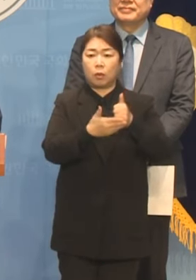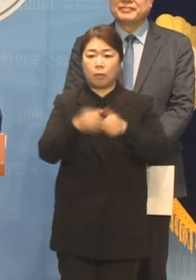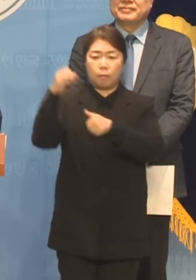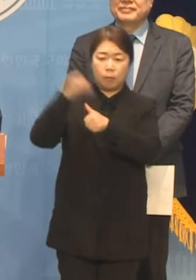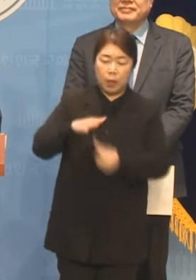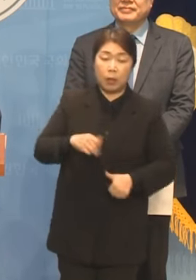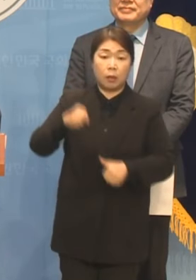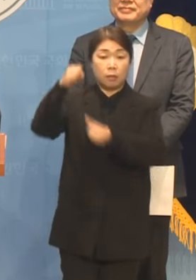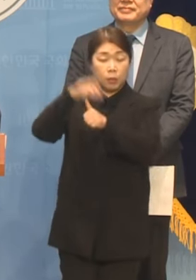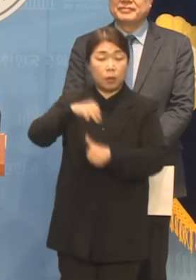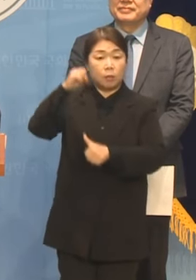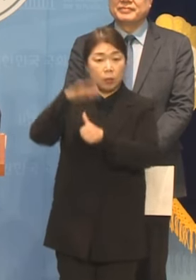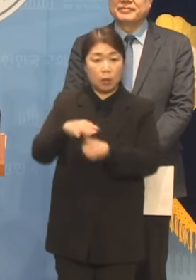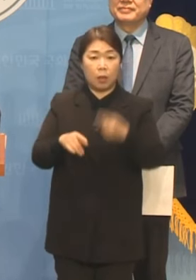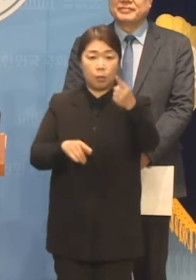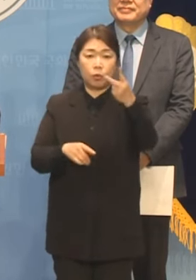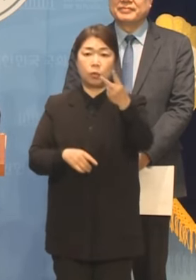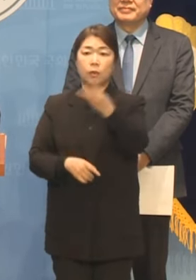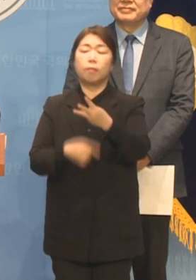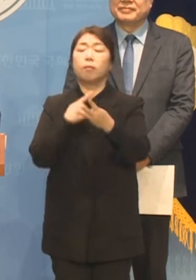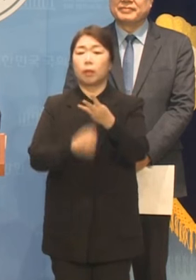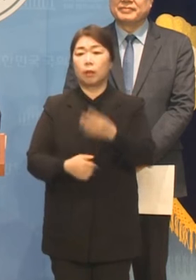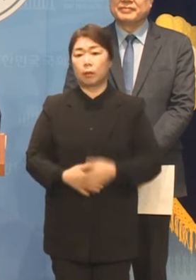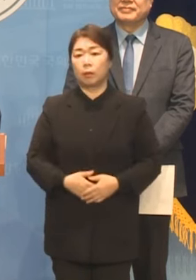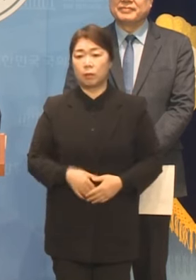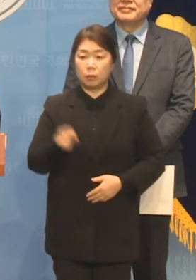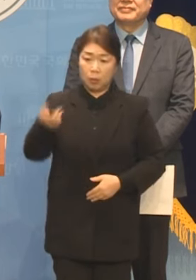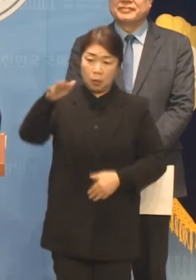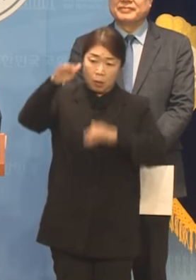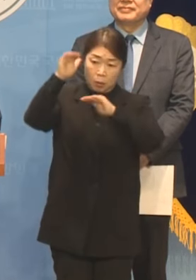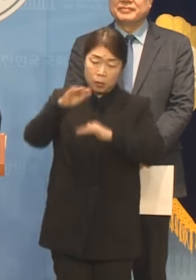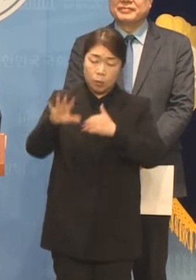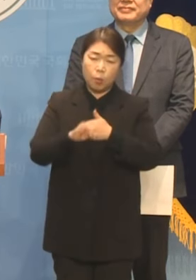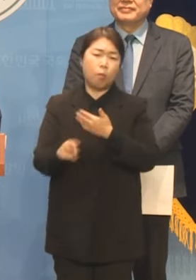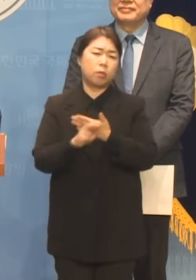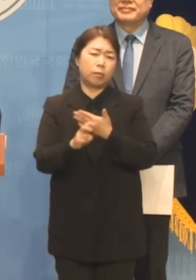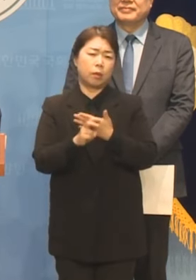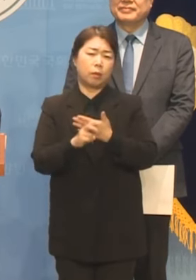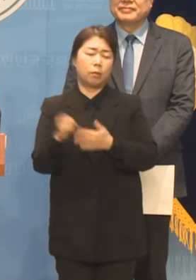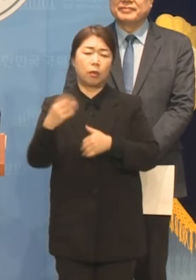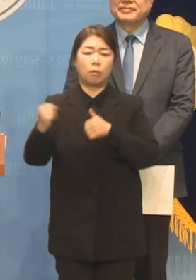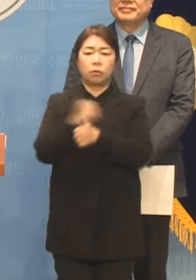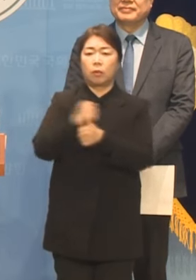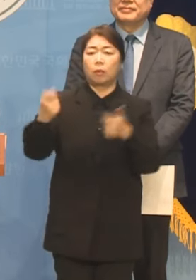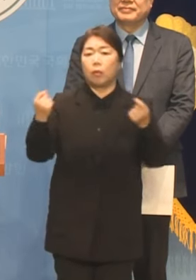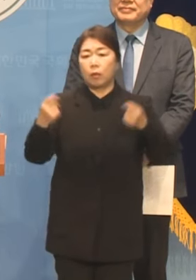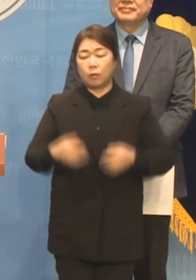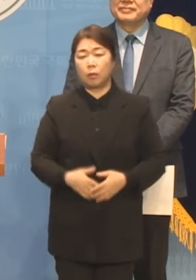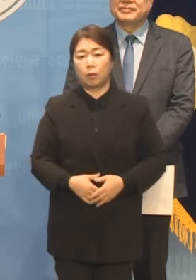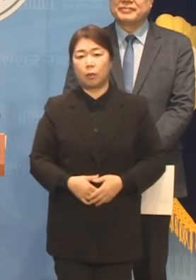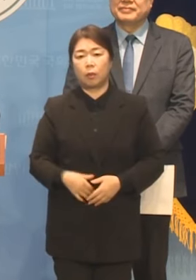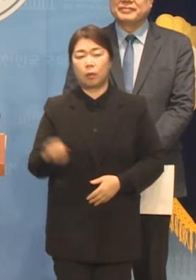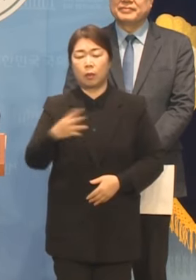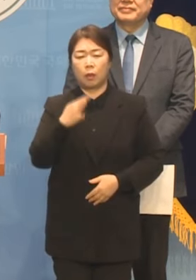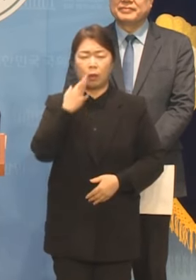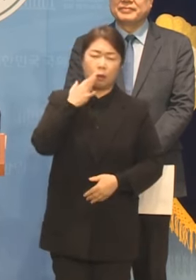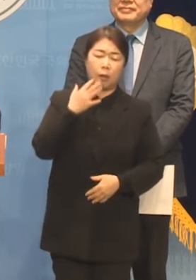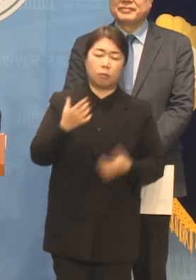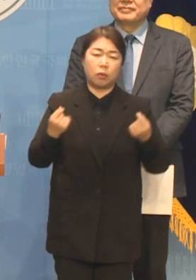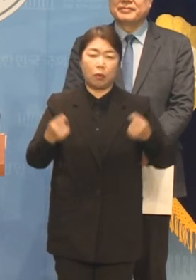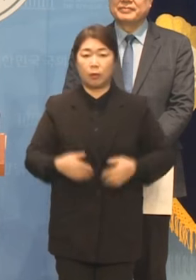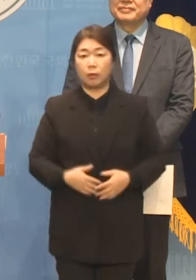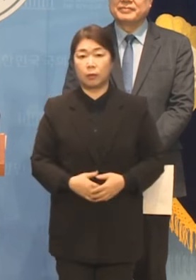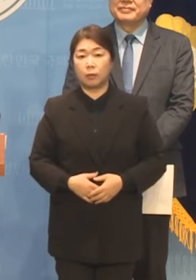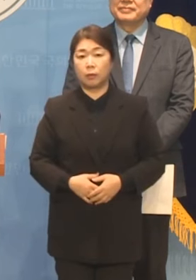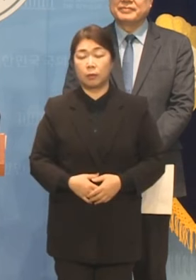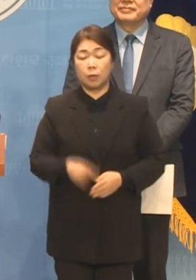경험하였습니다 그 방식은 대단히 불법적이고 폭력적이며 매우 잔인 특히